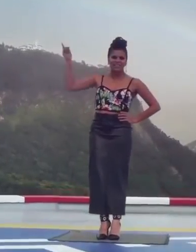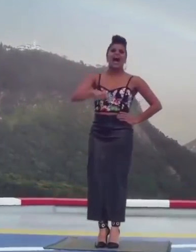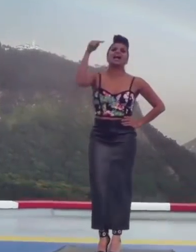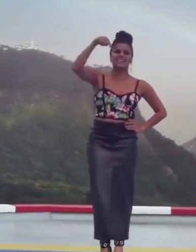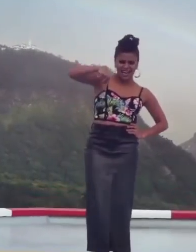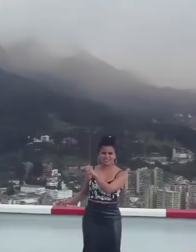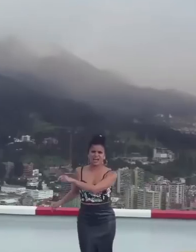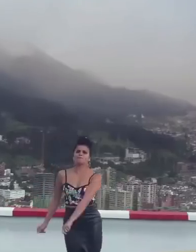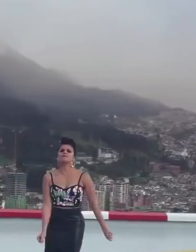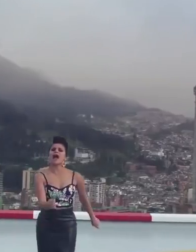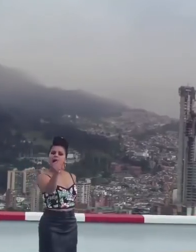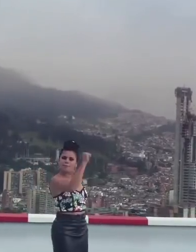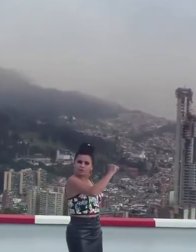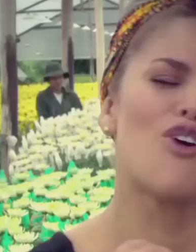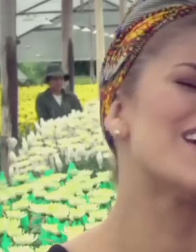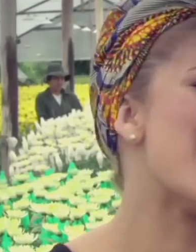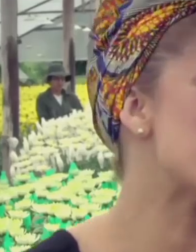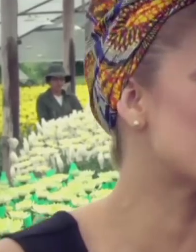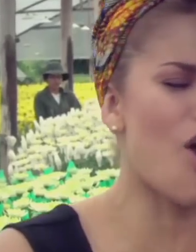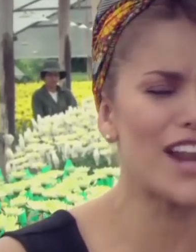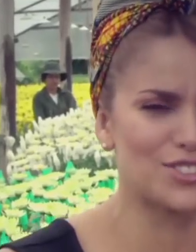ciudad aquí sembrar